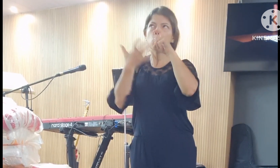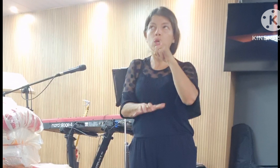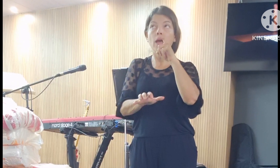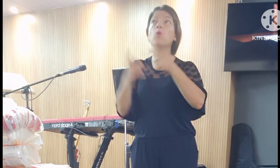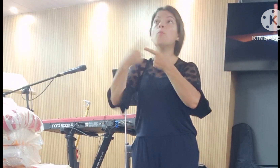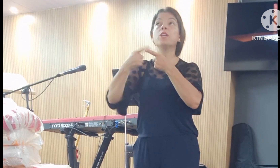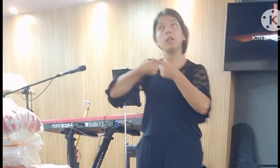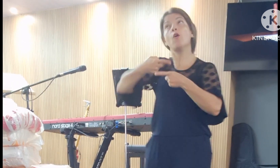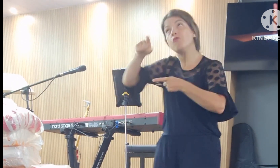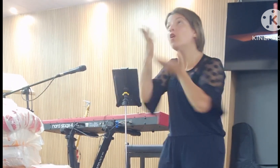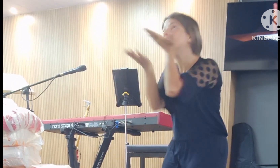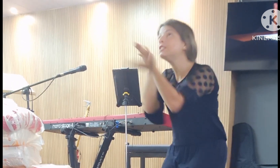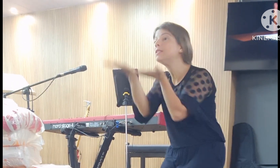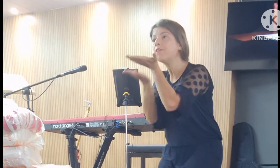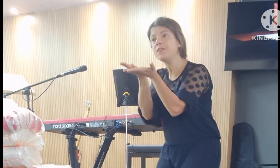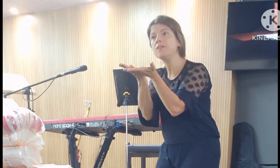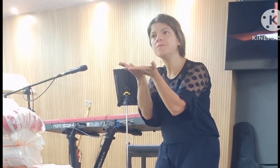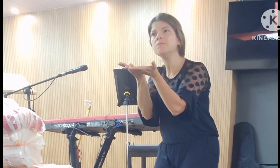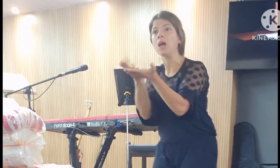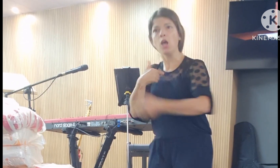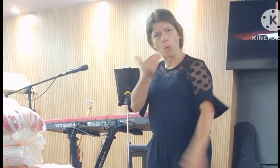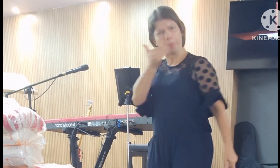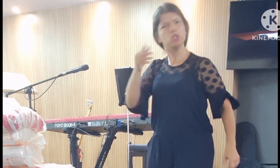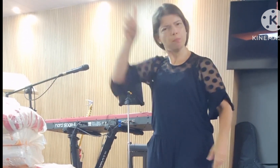servir. Isso foi numa quarta-feira.